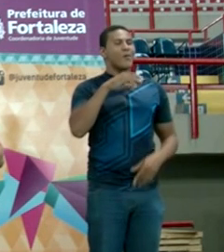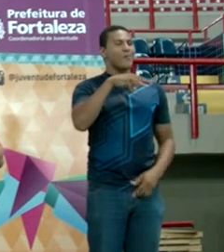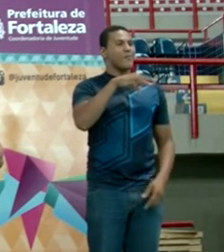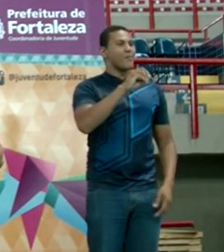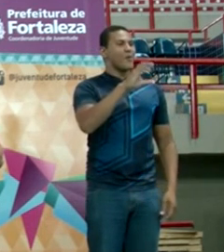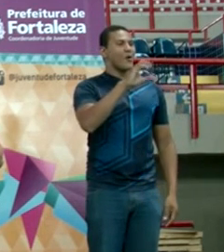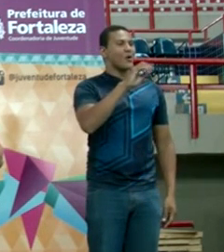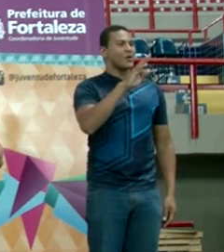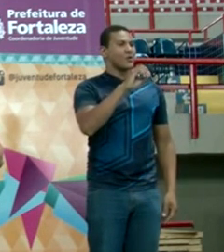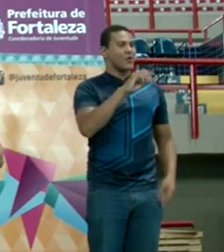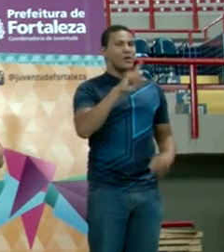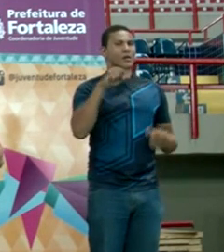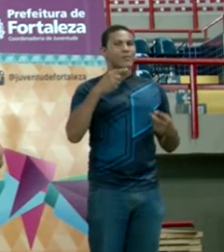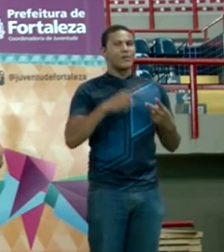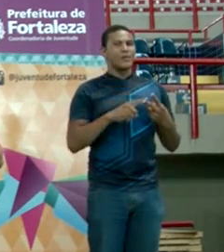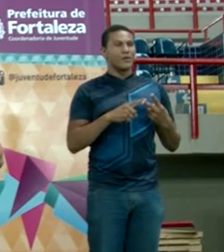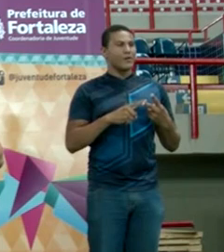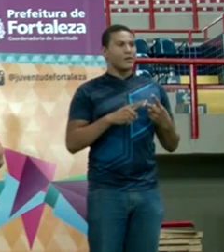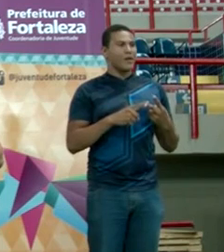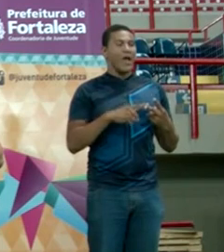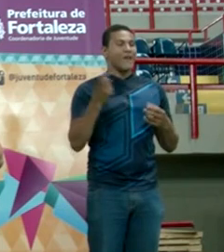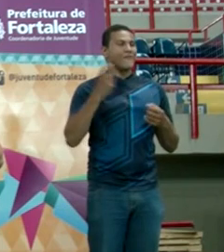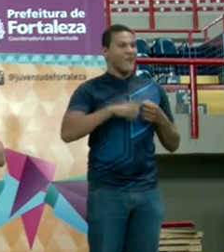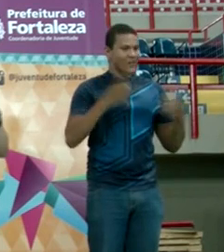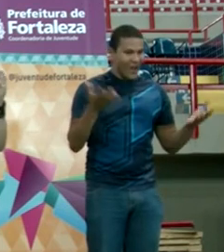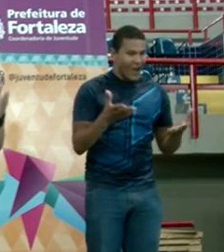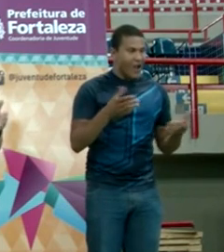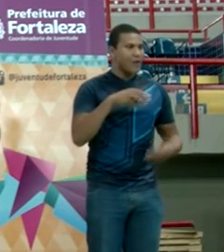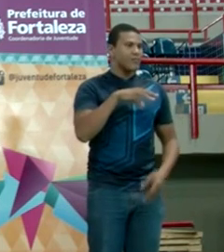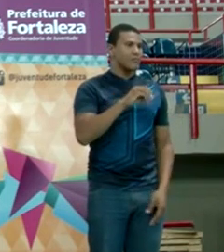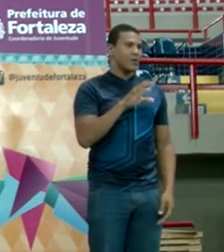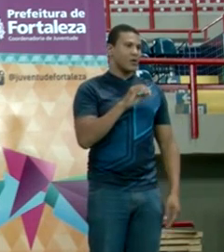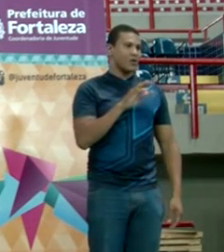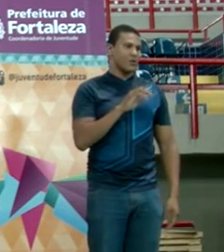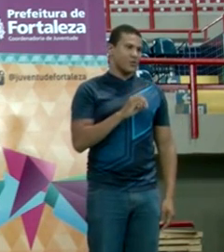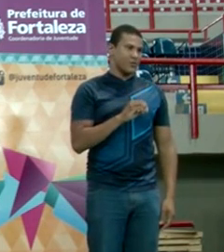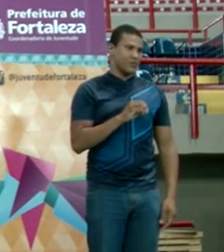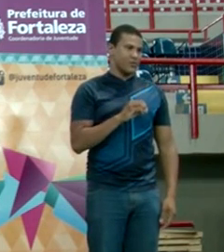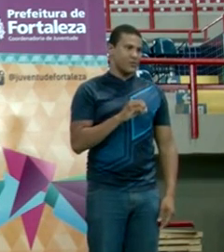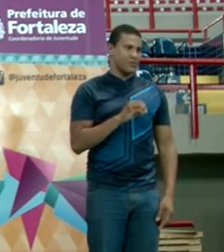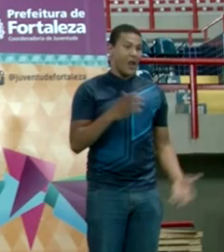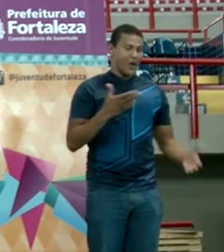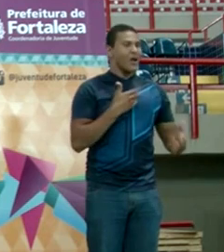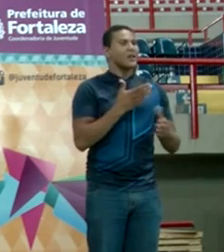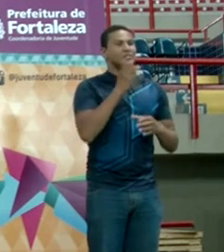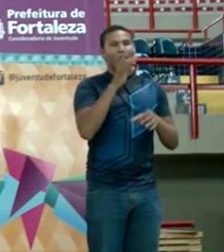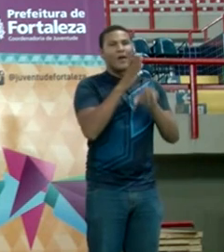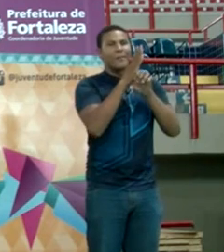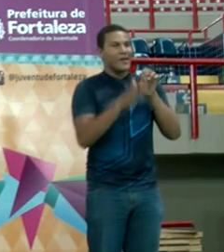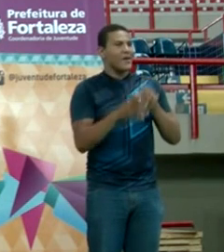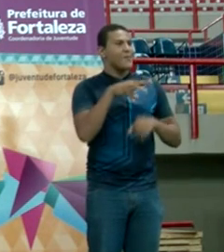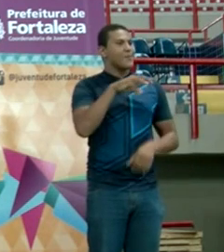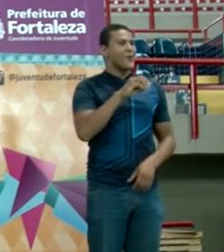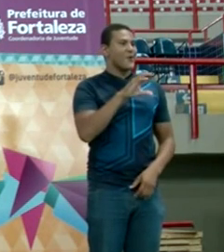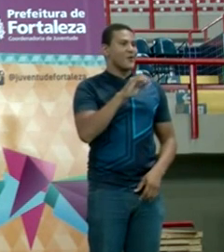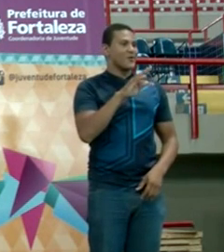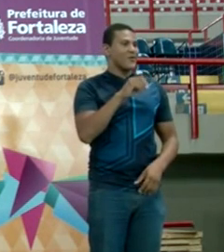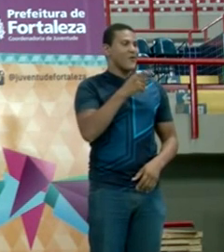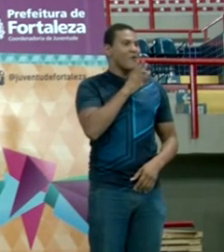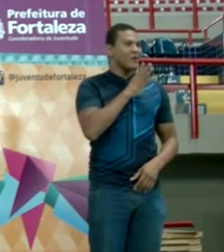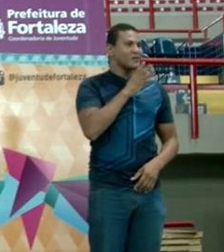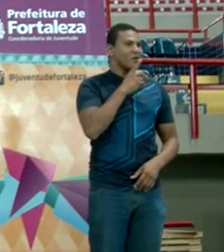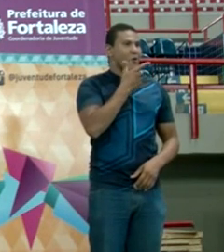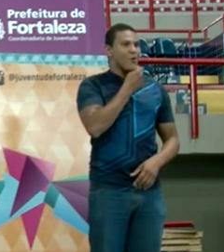20 anos depois voltou pra TV. Aí foi o quê? Mocotó. Tá certo? Como ele fez um regime, agora ele era meio Mocotó agora. Só a